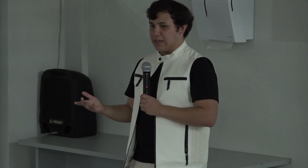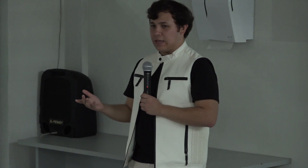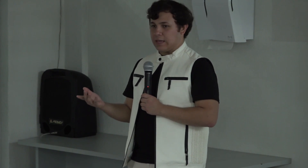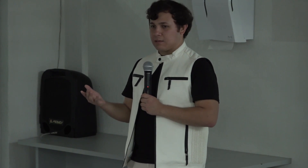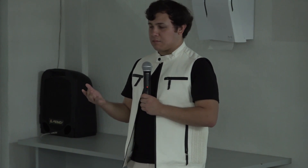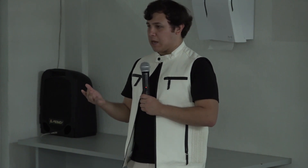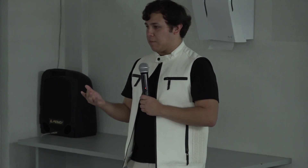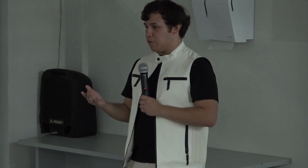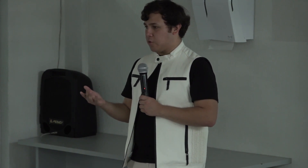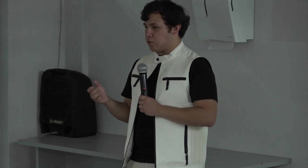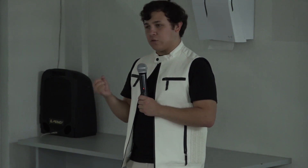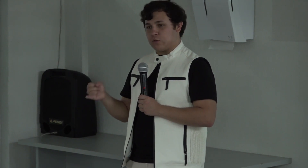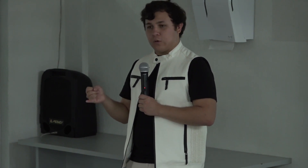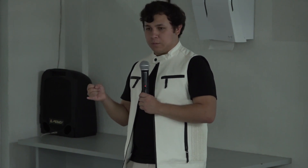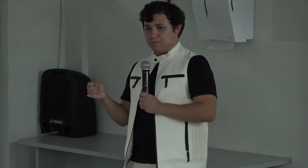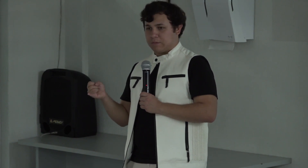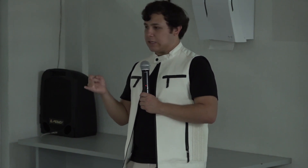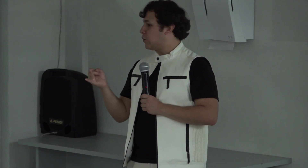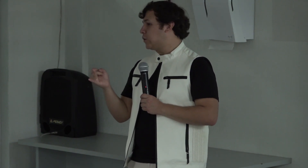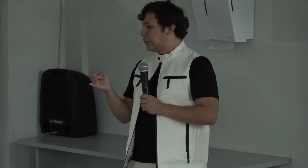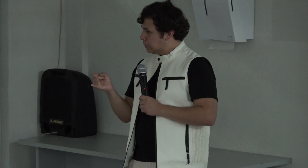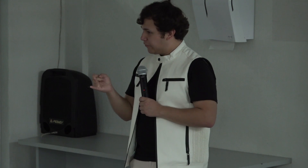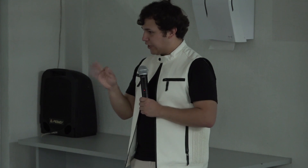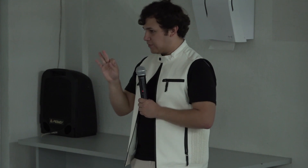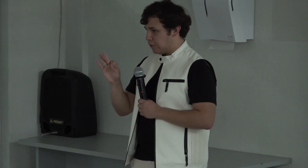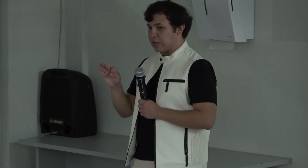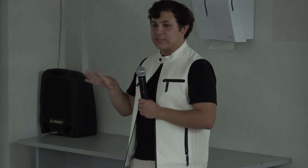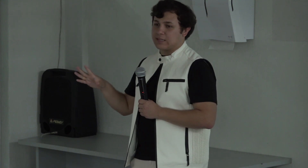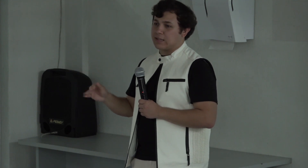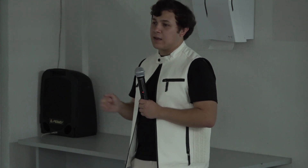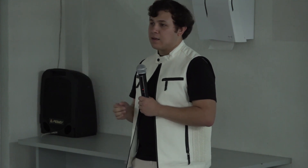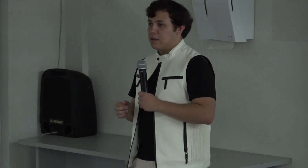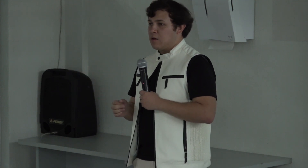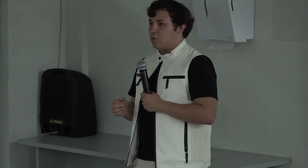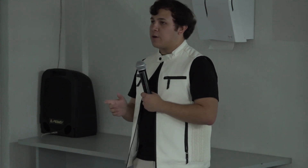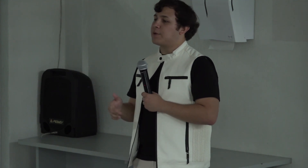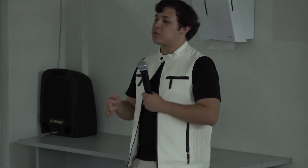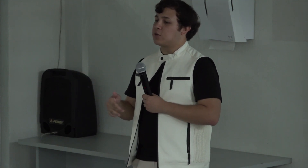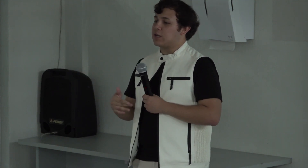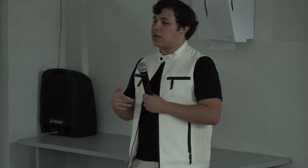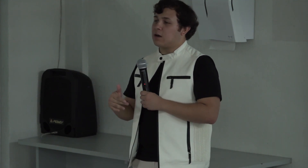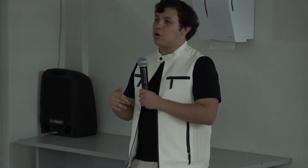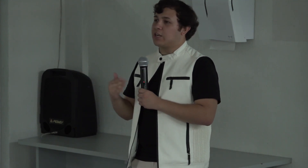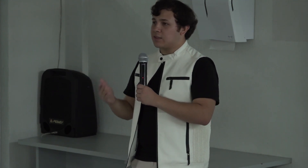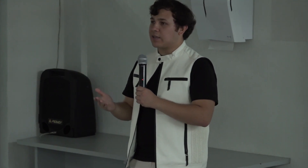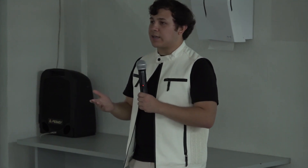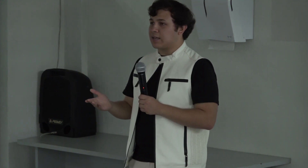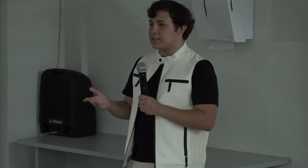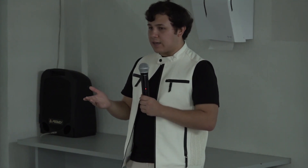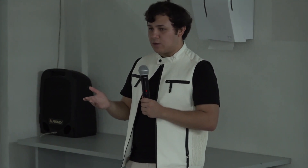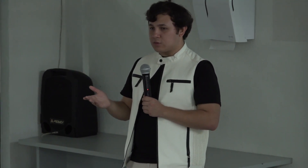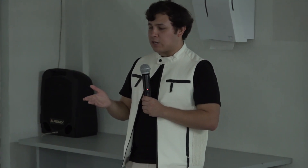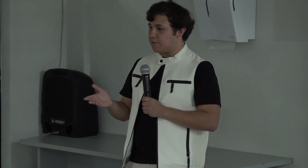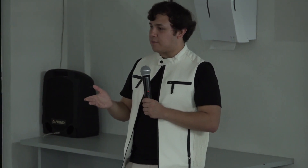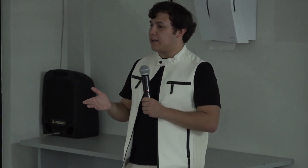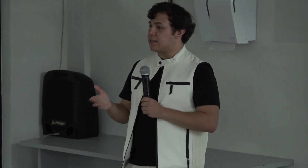y tenemos YouTube, TikTok, Facebook, etcétera. Una persona oyente que nace en un seno familiar